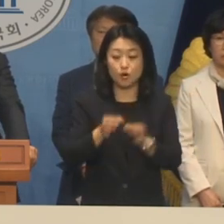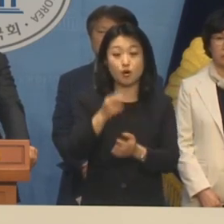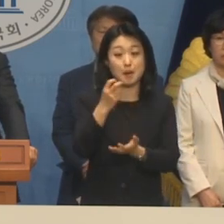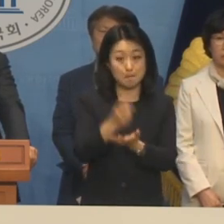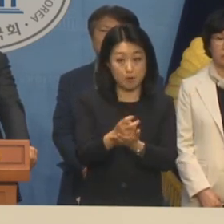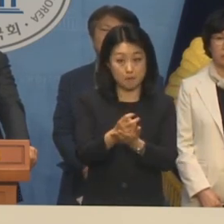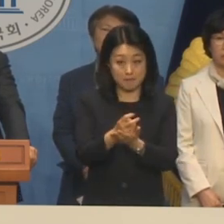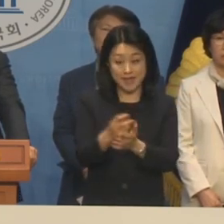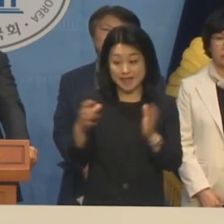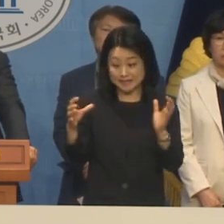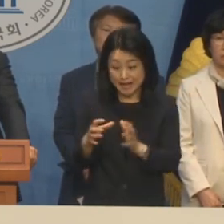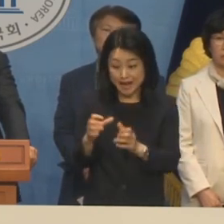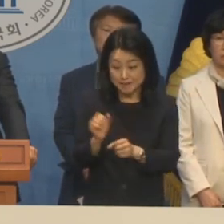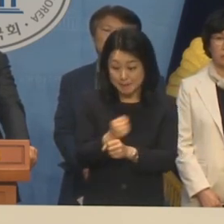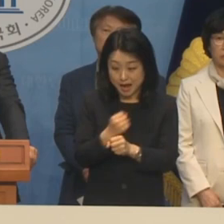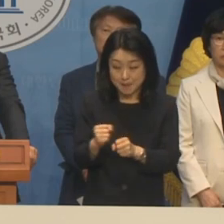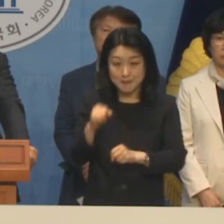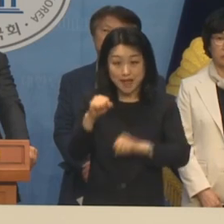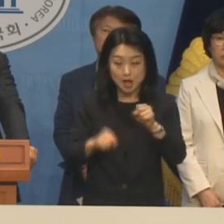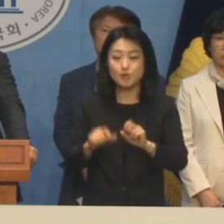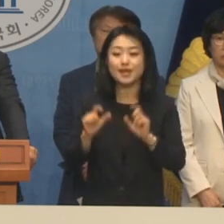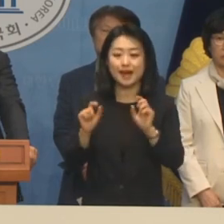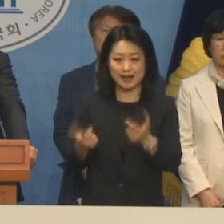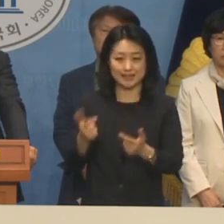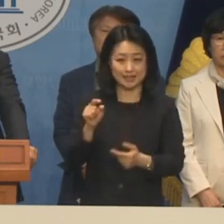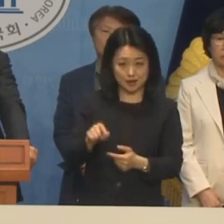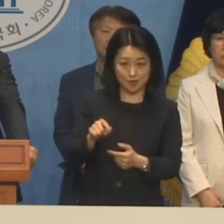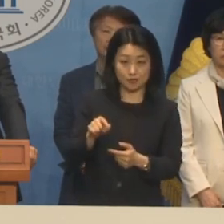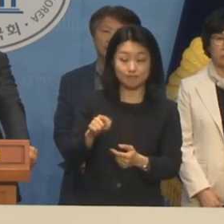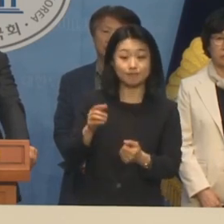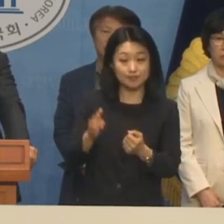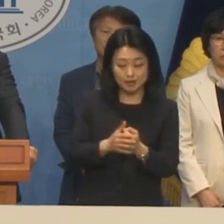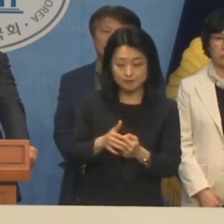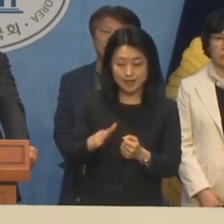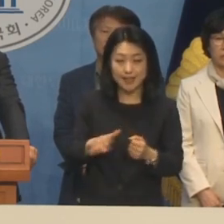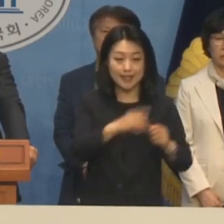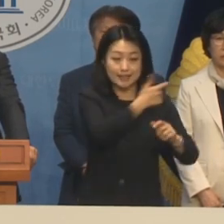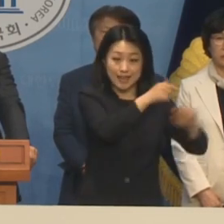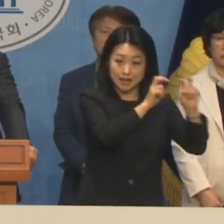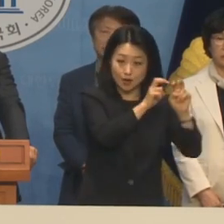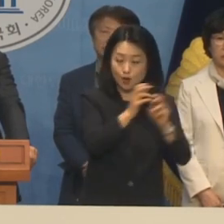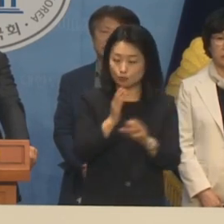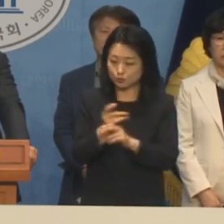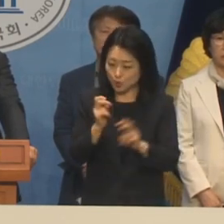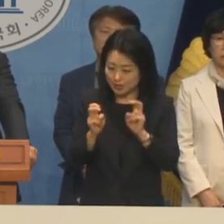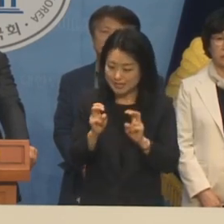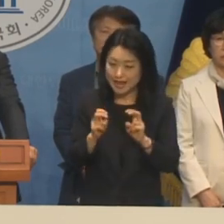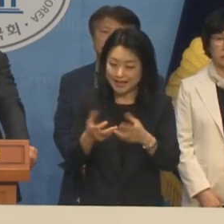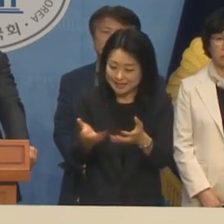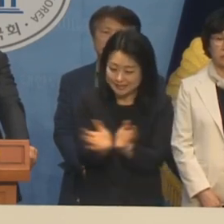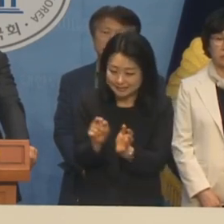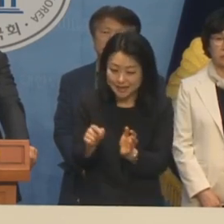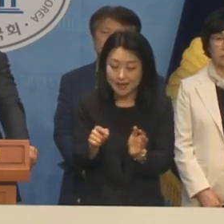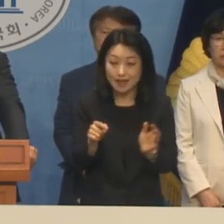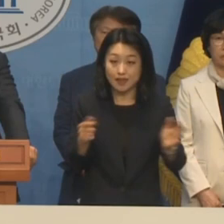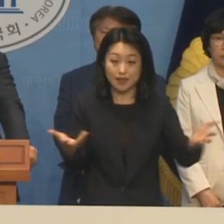있어서의 담합행위 규정을 적용하지 않는 방식으로 이러한 대기업과 중소기업, 소상공인 단체의 거래 조건 개선을